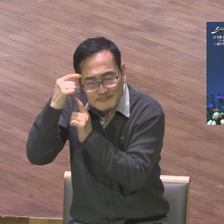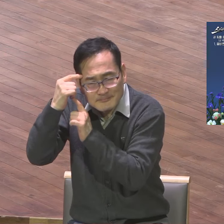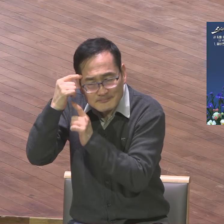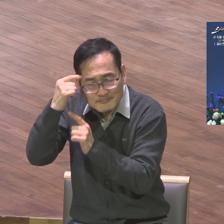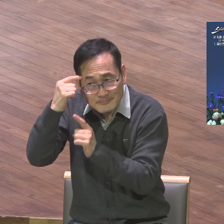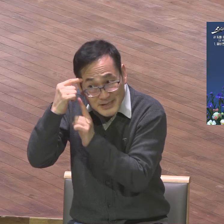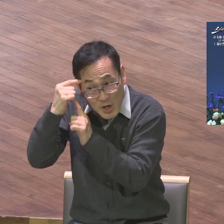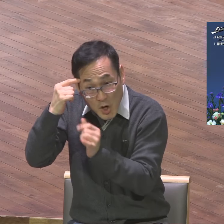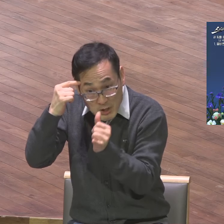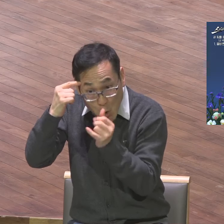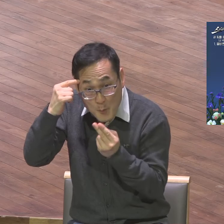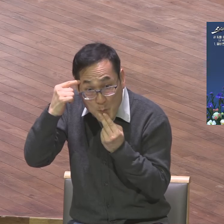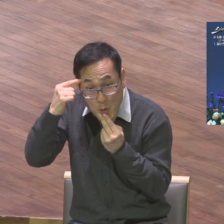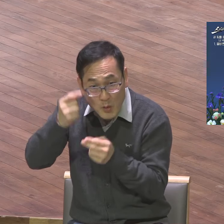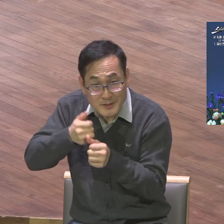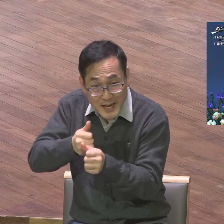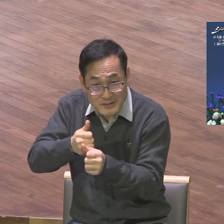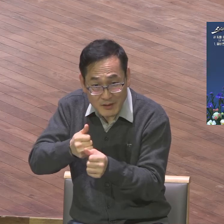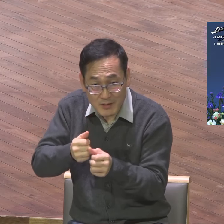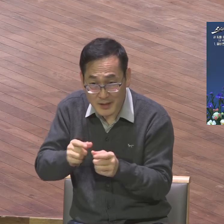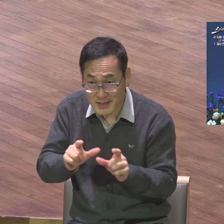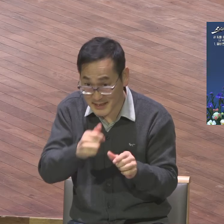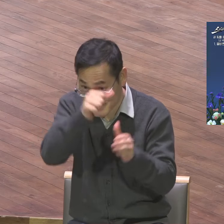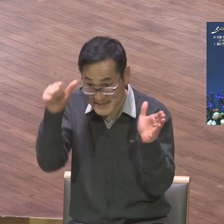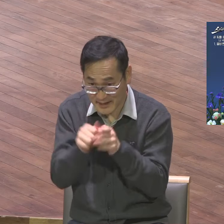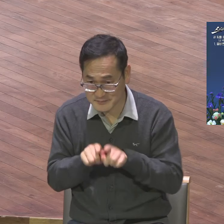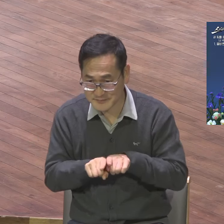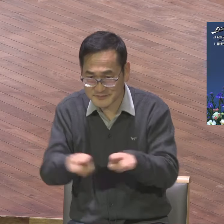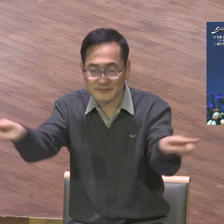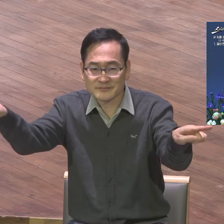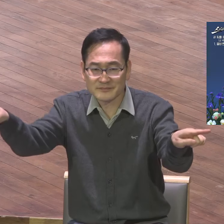삶은요 천냥지차로 달라집니다.